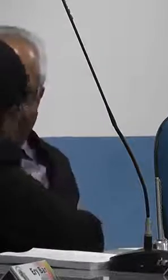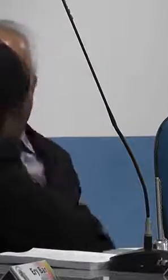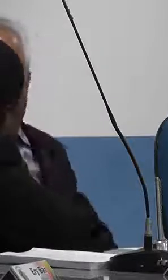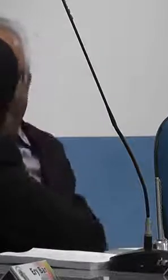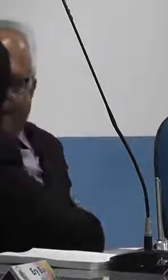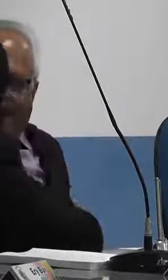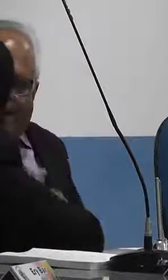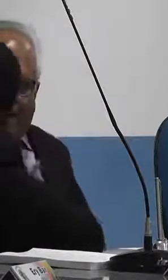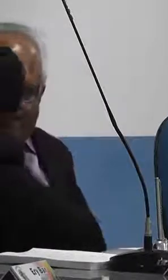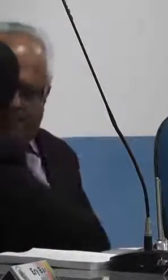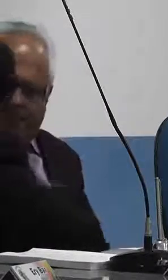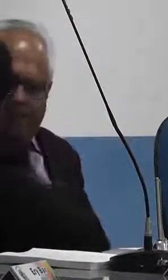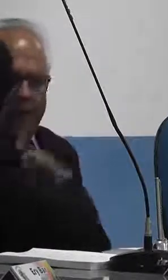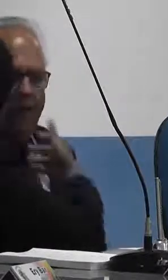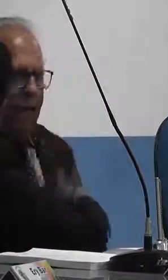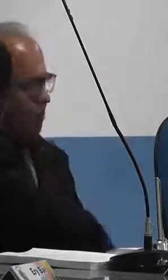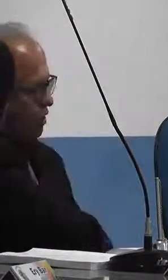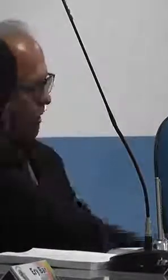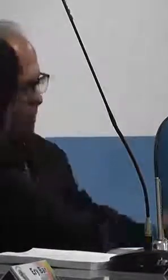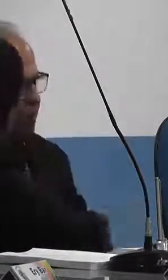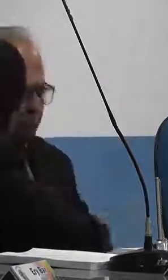Vai não, Ivo.